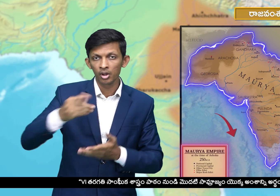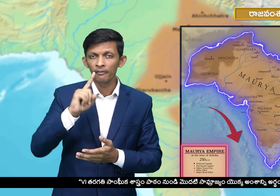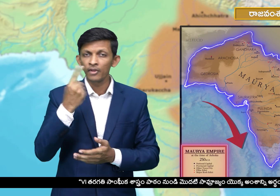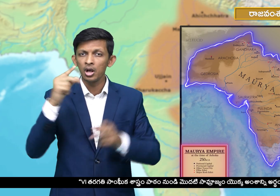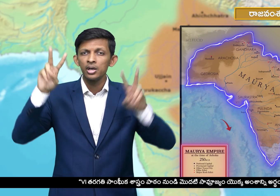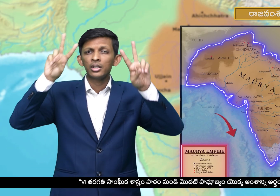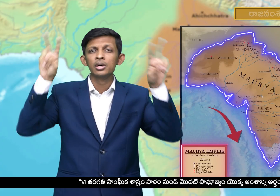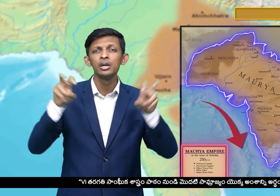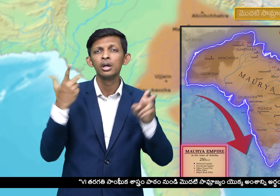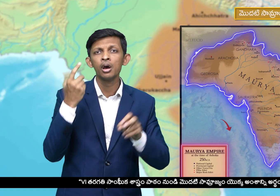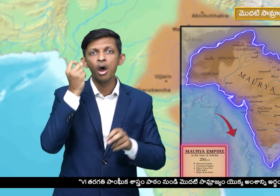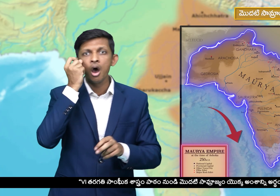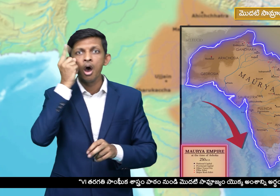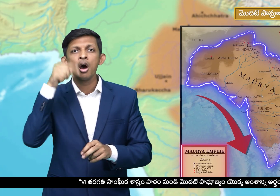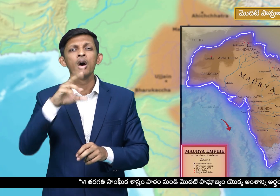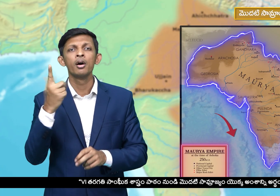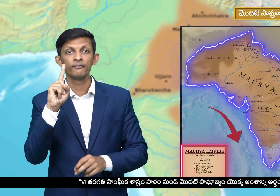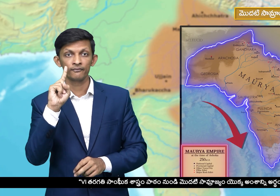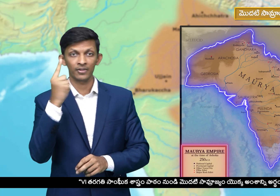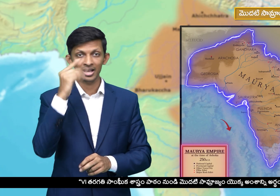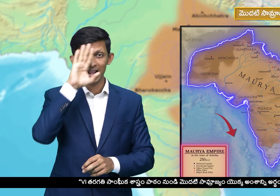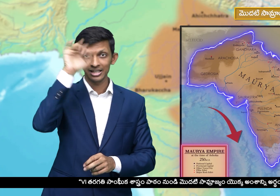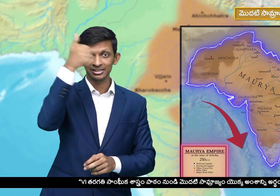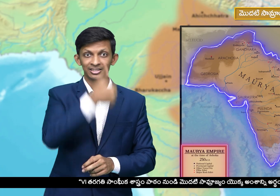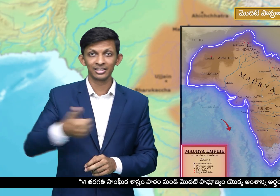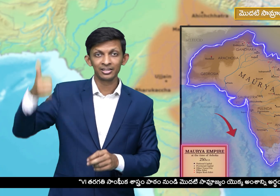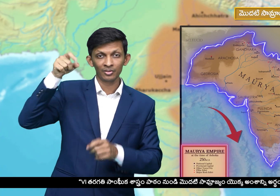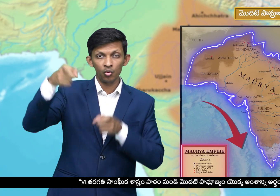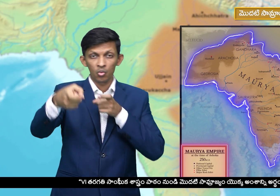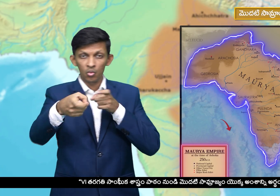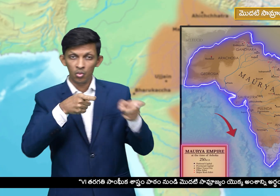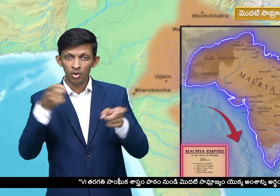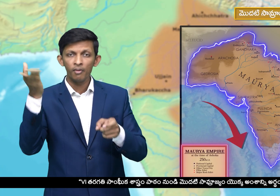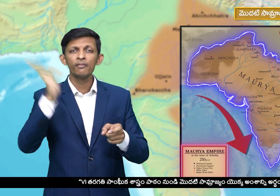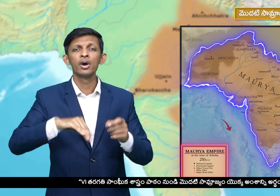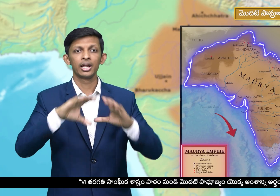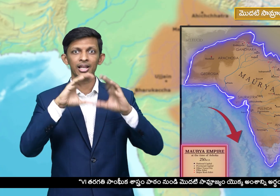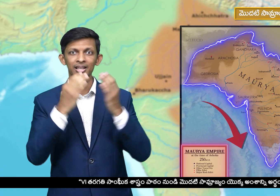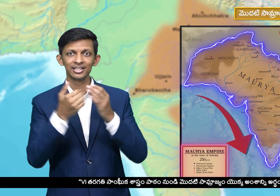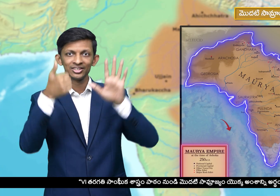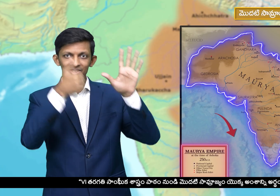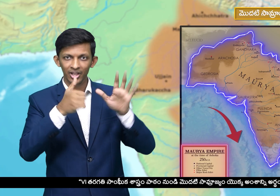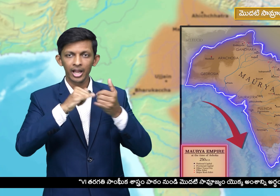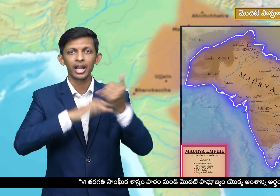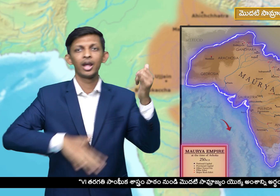6వ తరగతి సాంఘిక శాస్త్రం పాఠం నుండి మొదటి సామ్రాజ్యం యొక్క అంశాన్ని అర్థం చేసుకుందాం.